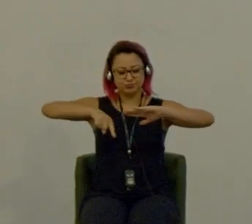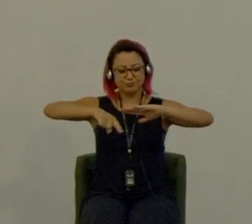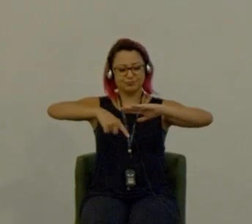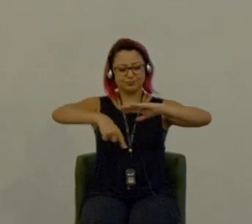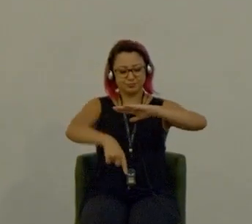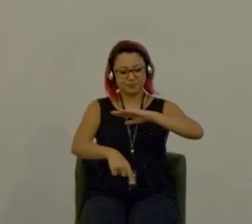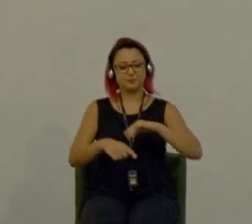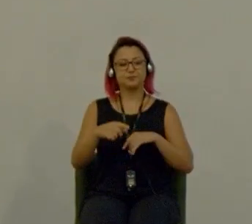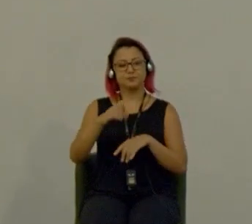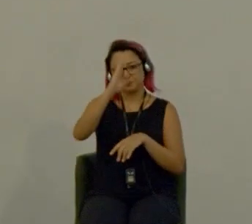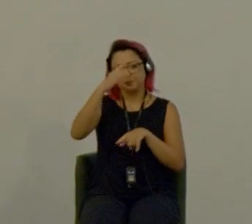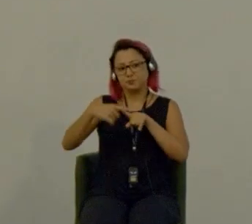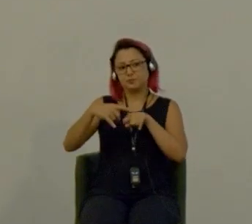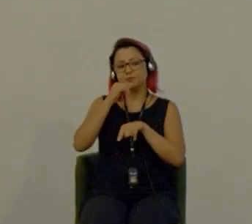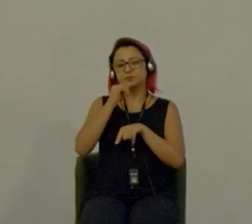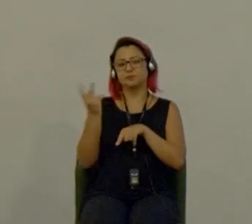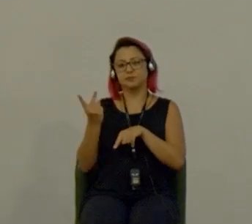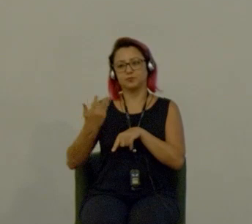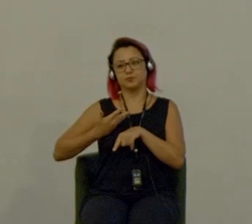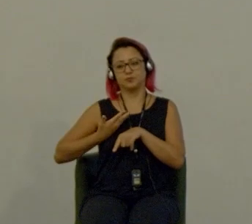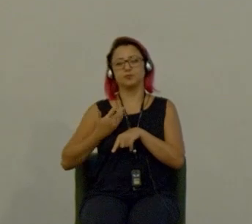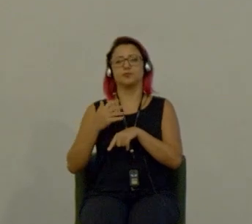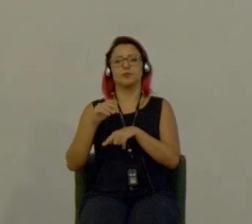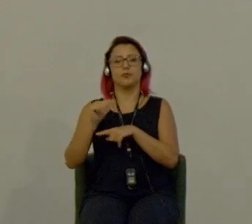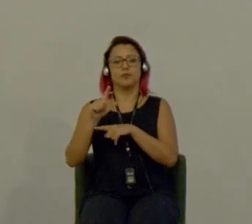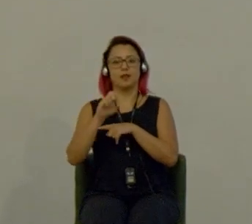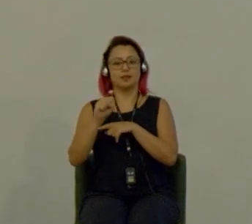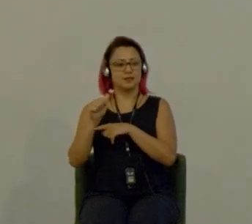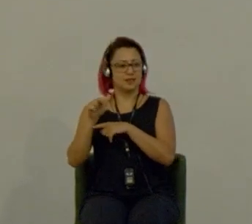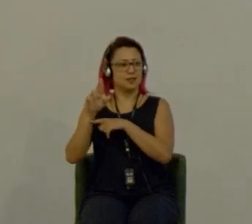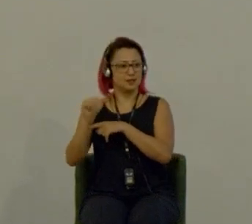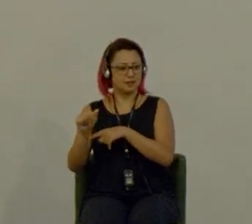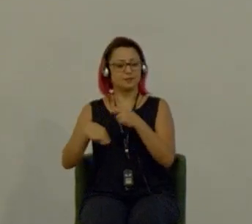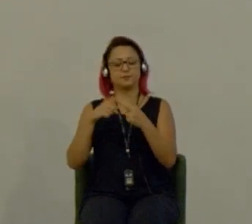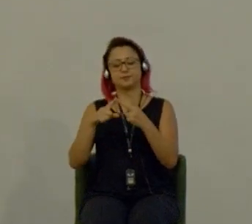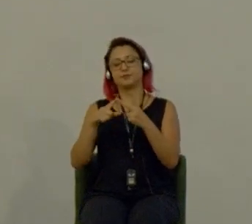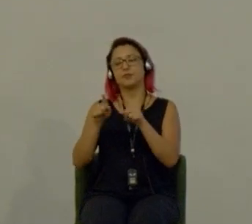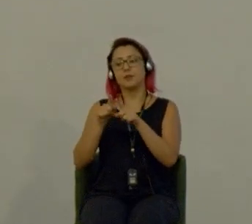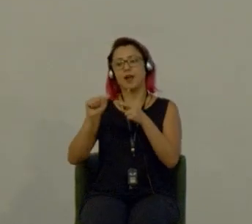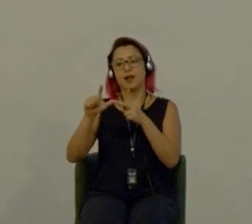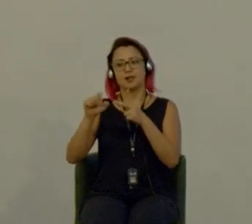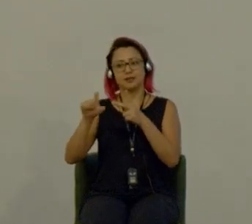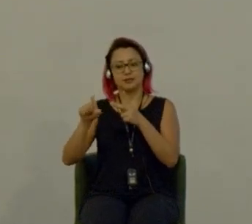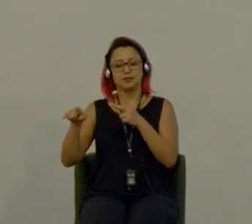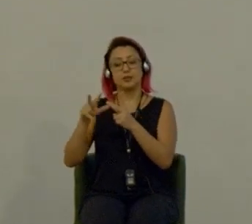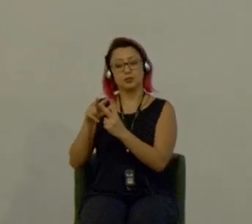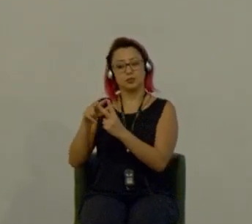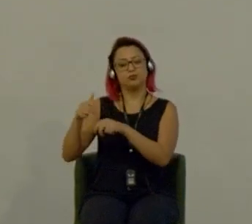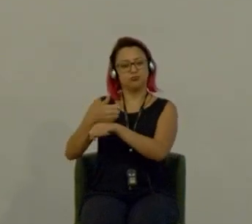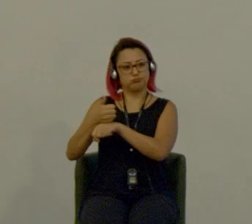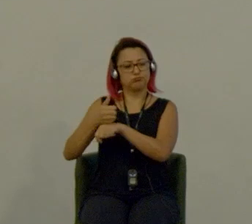disais, qui devaient faire des projets sur des territoires de plus en plus